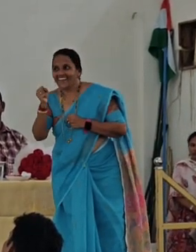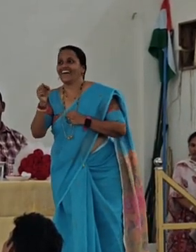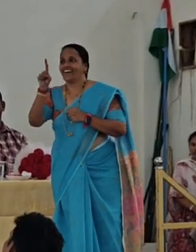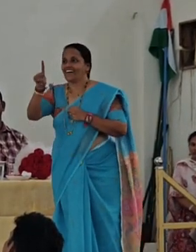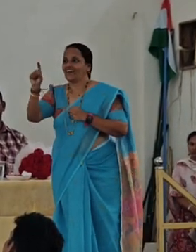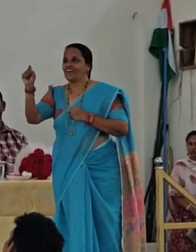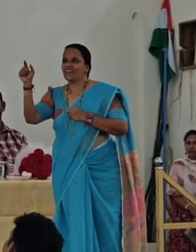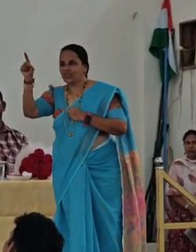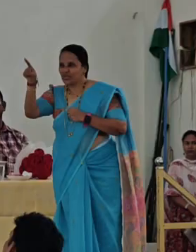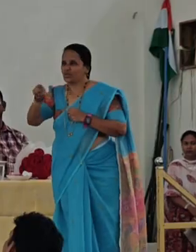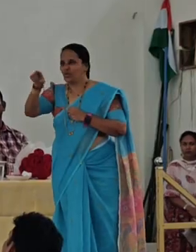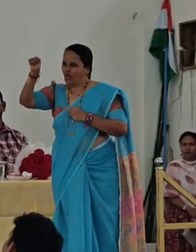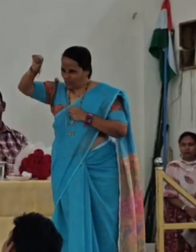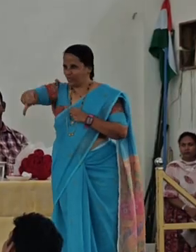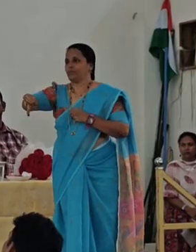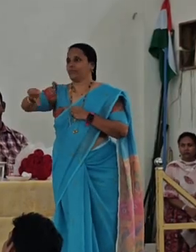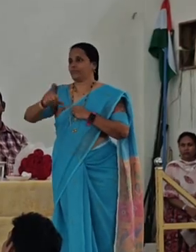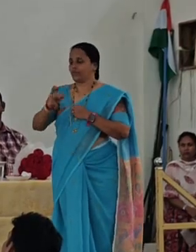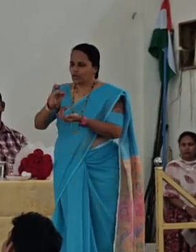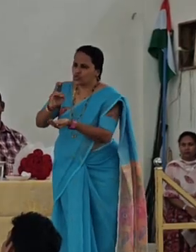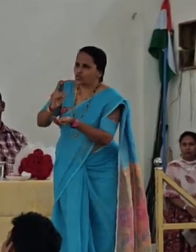అంటే చిన్నప్పుడే